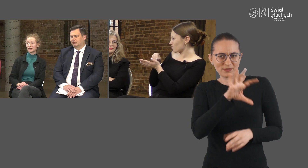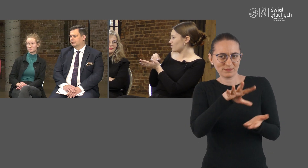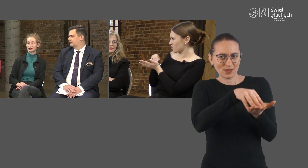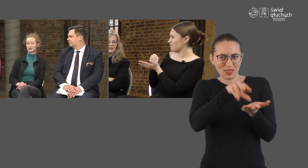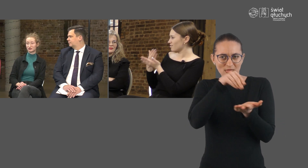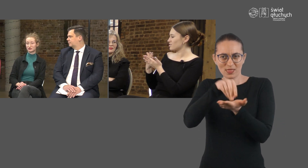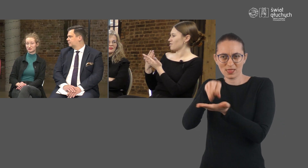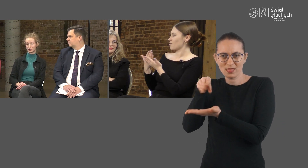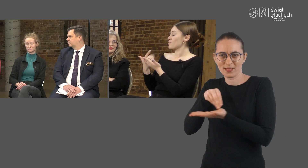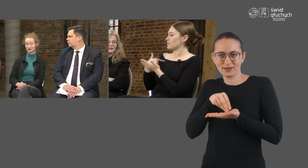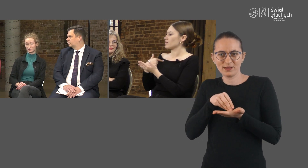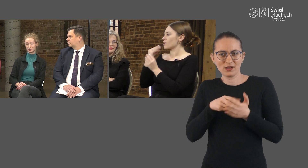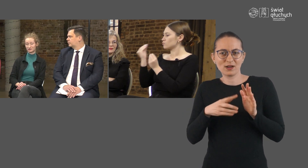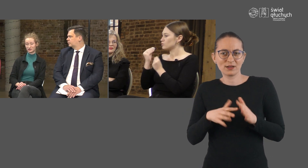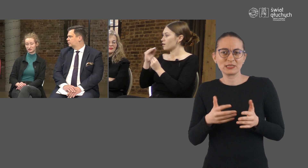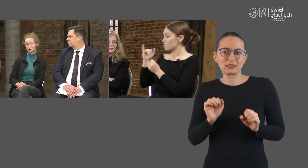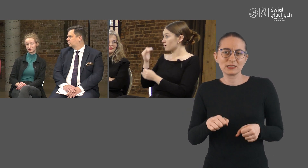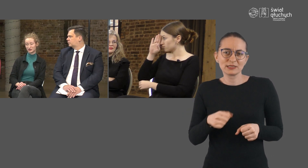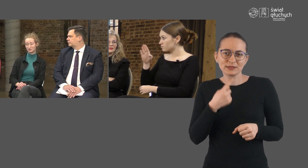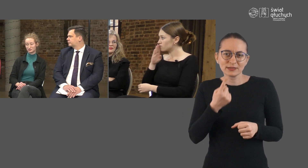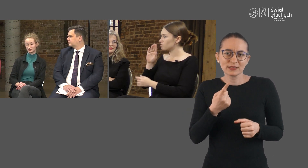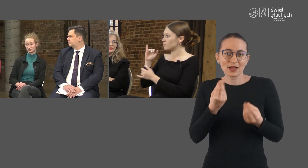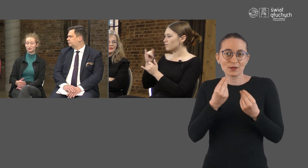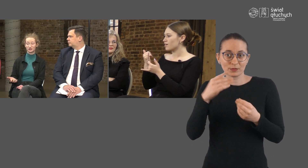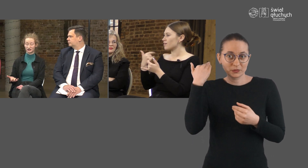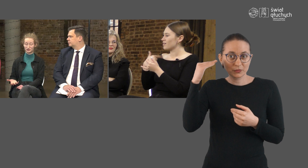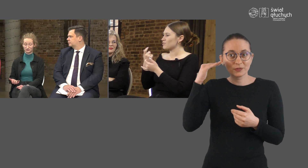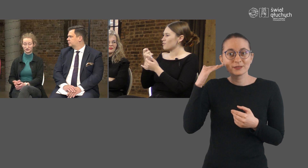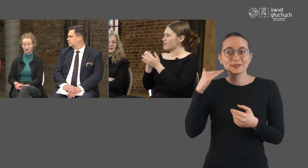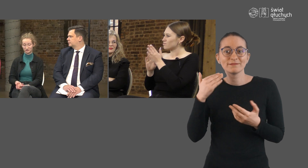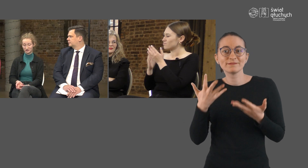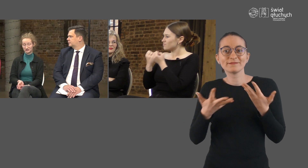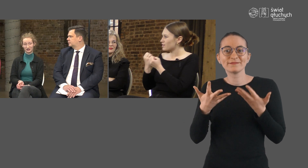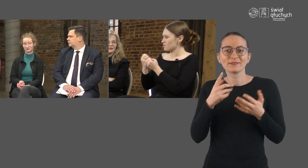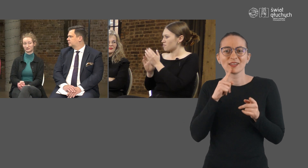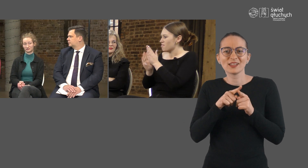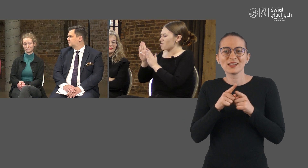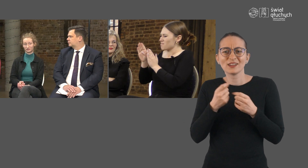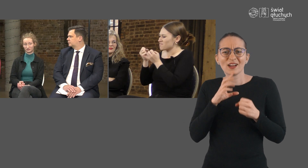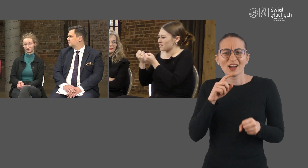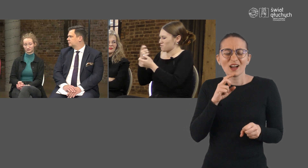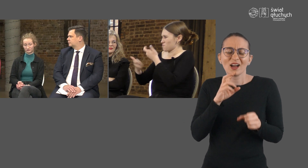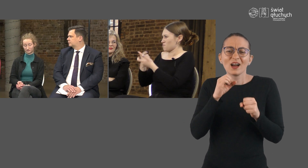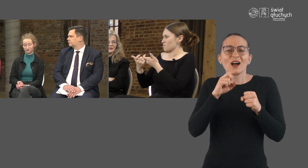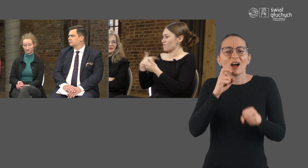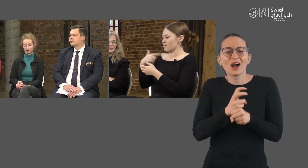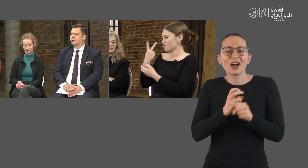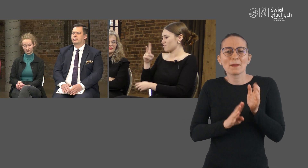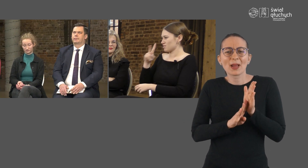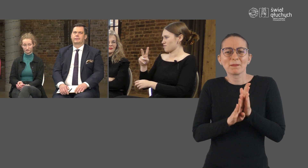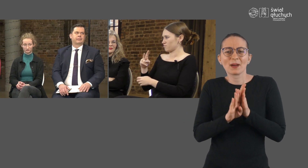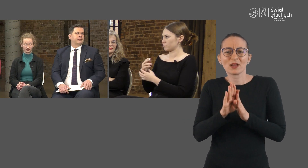No i tak, przez to, że uczyłam się rekompensować ten swój niedosłuch, miałam po prostu podgórkę i bardzo długo tego nie dostrzegałam.